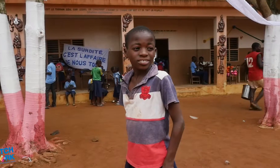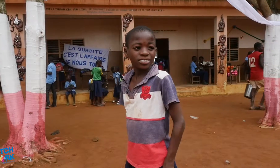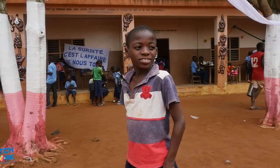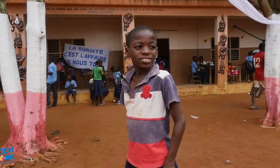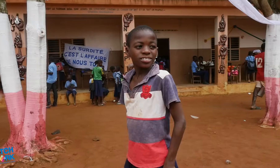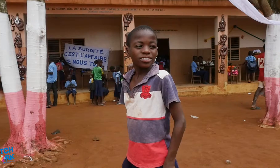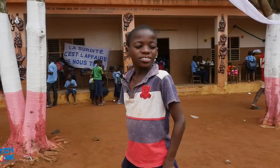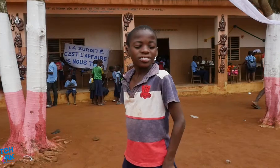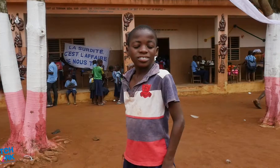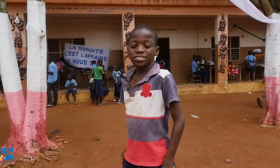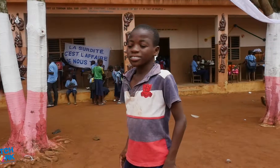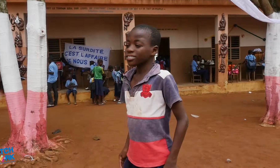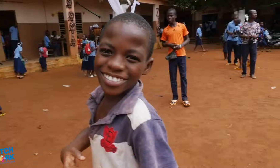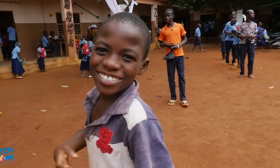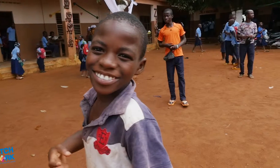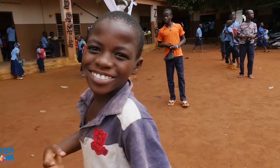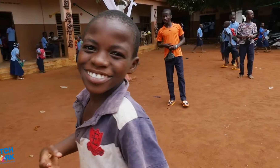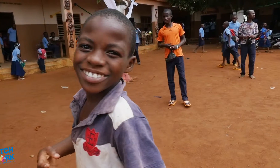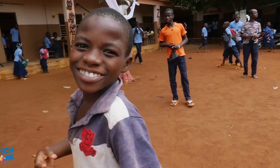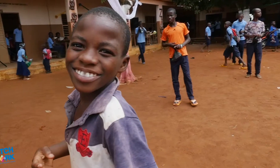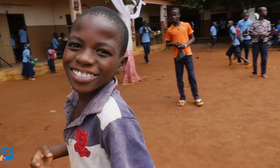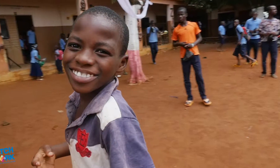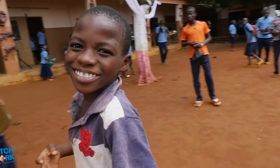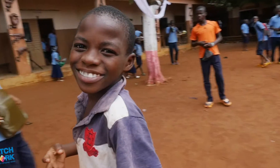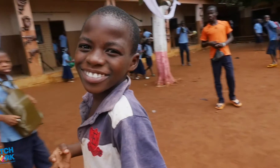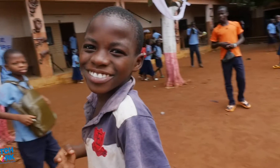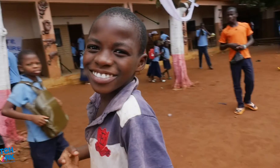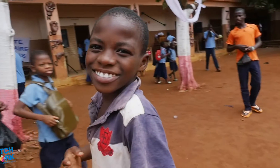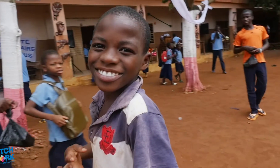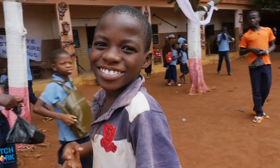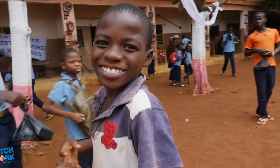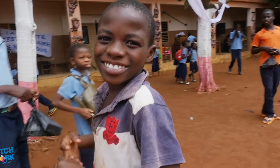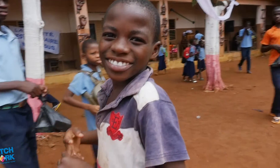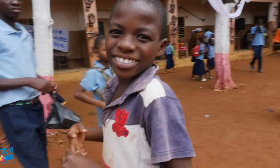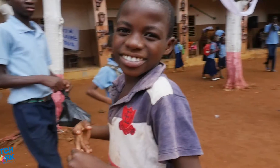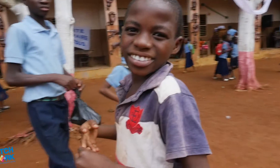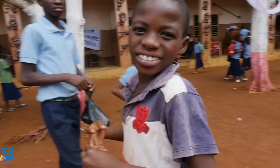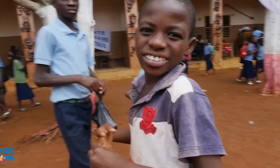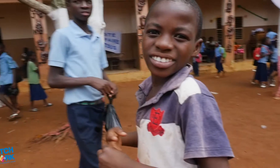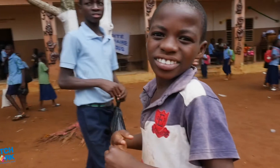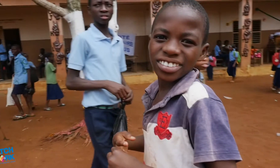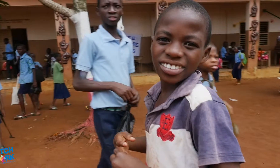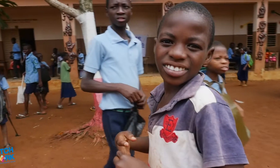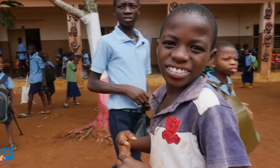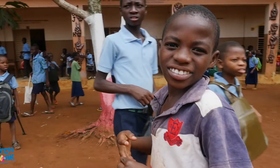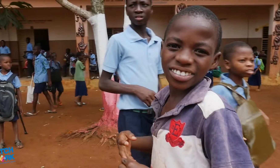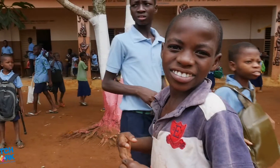d'école à Porto Novo. Et en 1994, mon épouse et moi avons décidé de fonder une école pour les